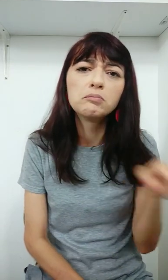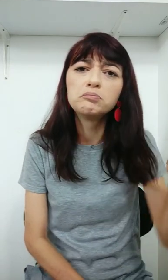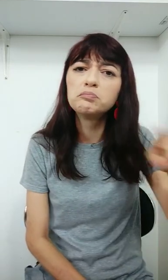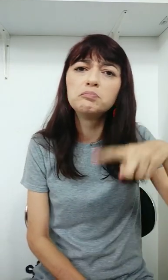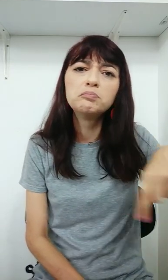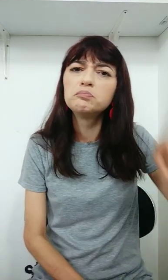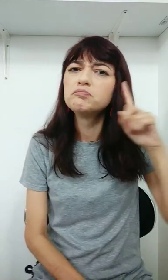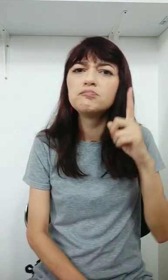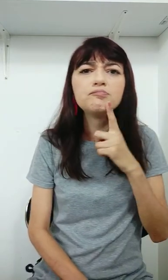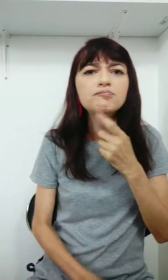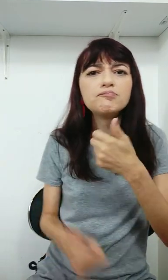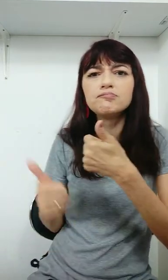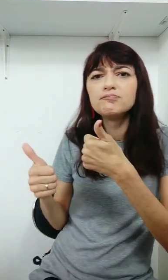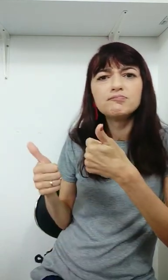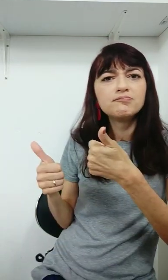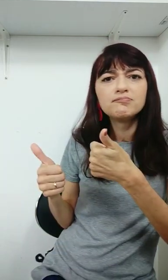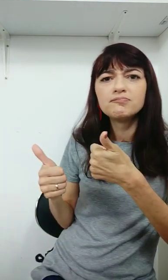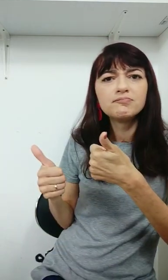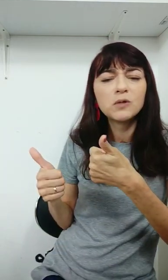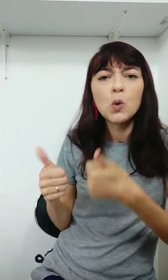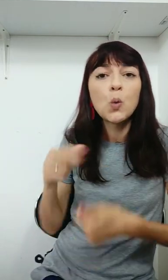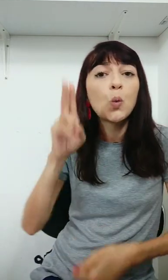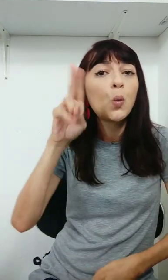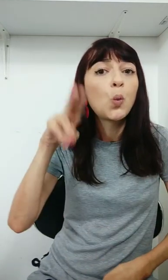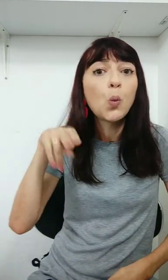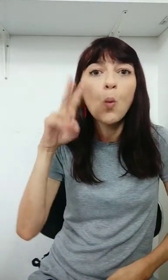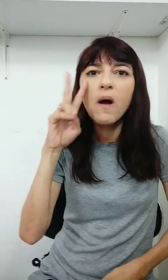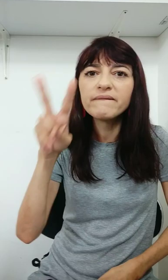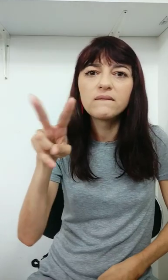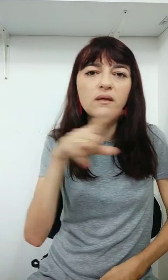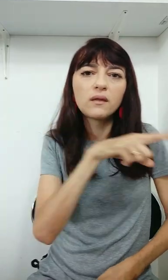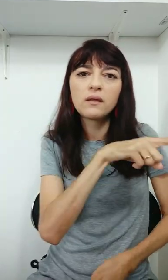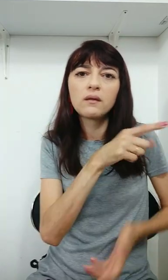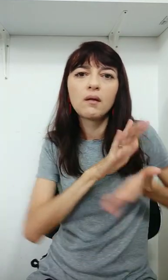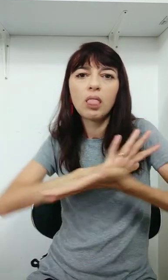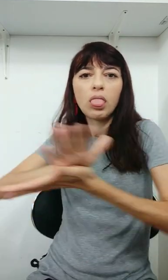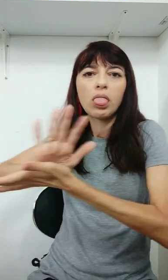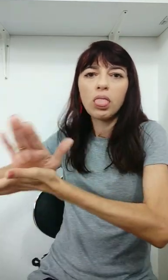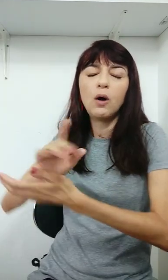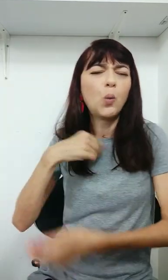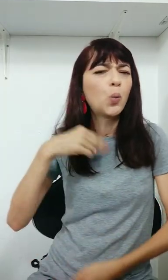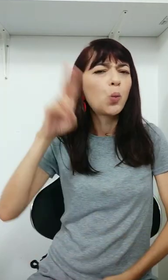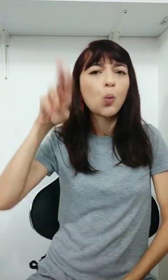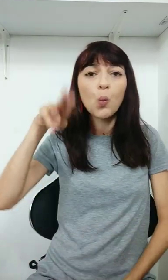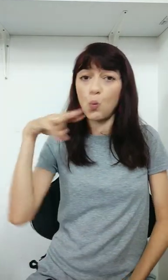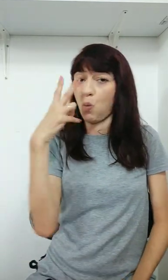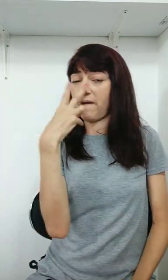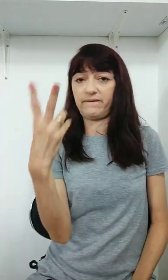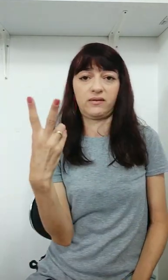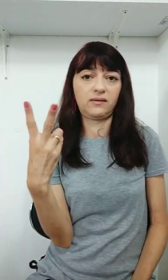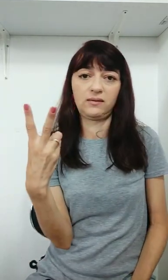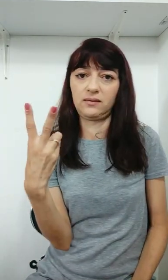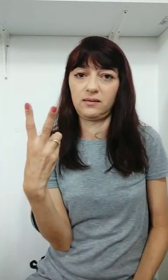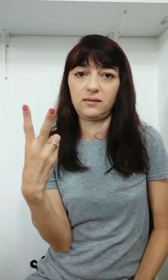fui nos eventos da comunidade surda, sempre que eu participei de eventos, ele sempre me acompanhou. E eu nunca vi nenhum caso assim,